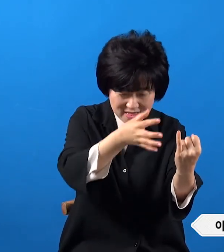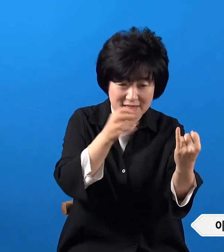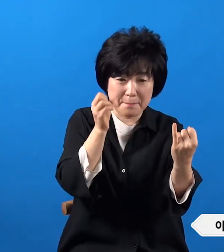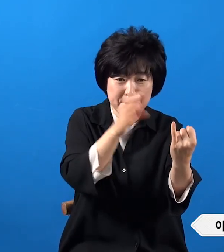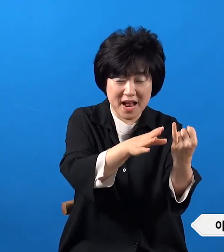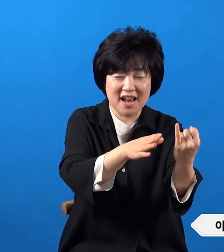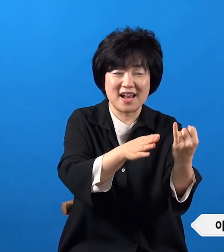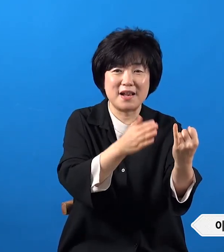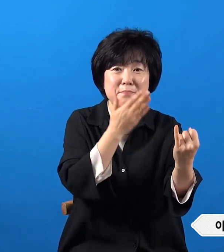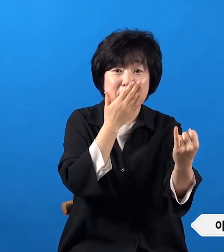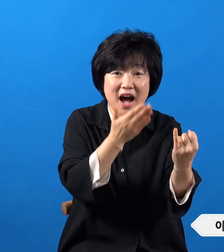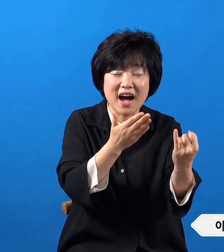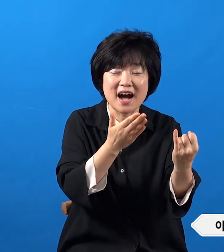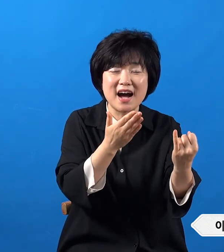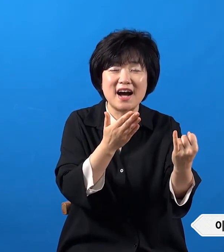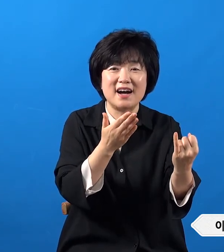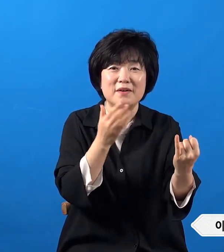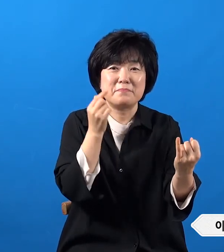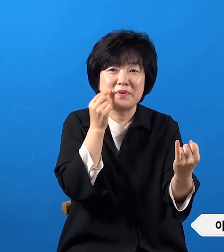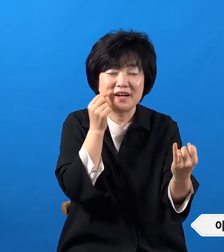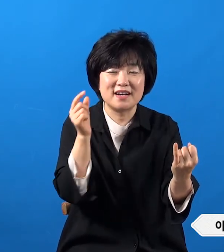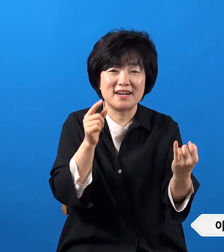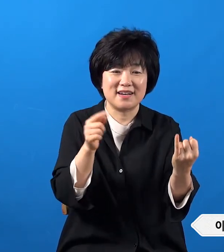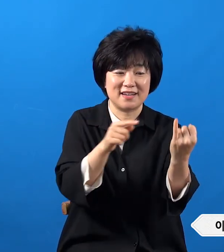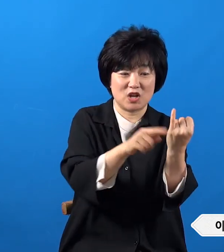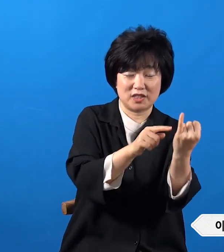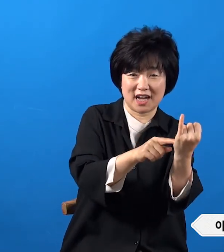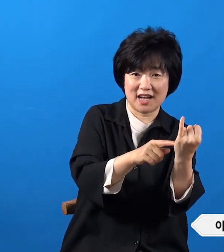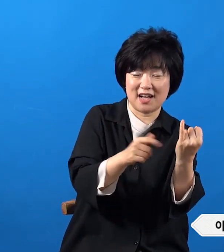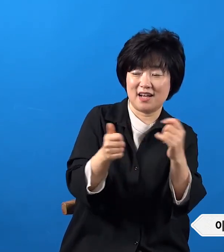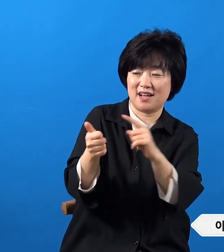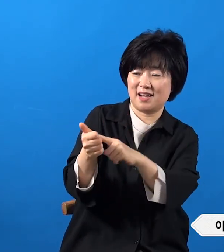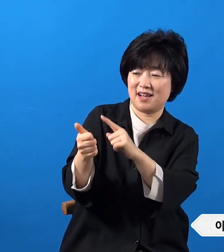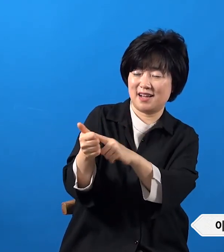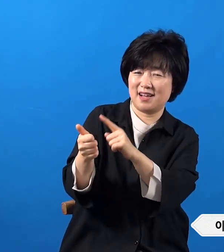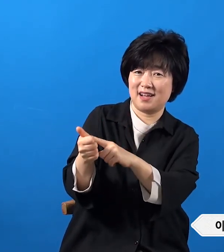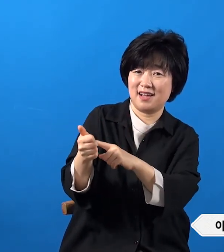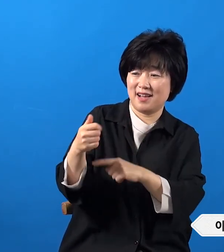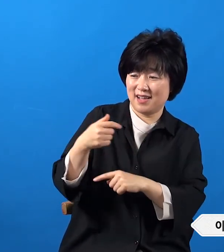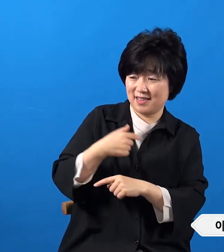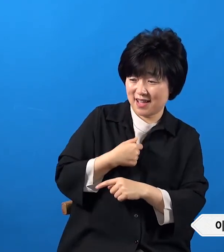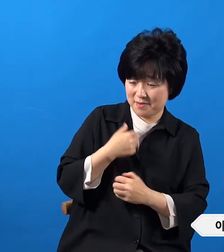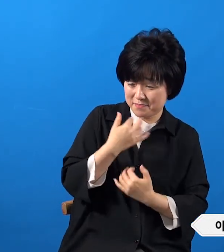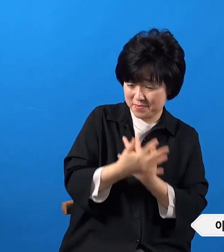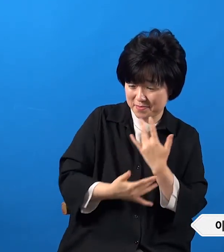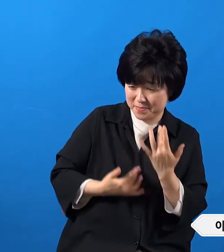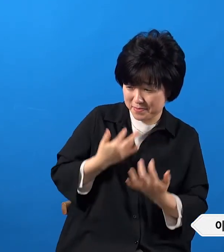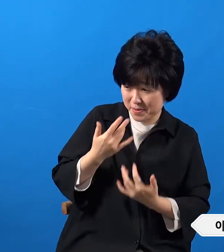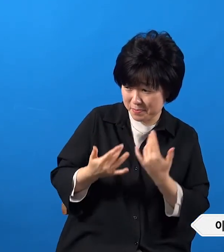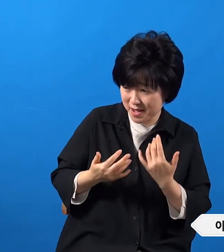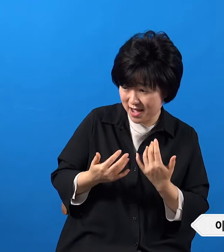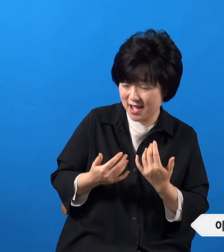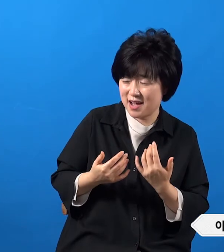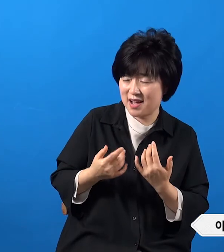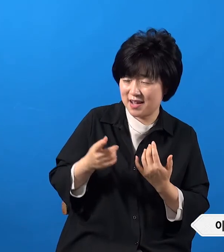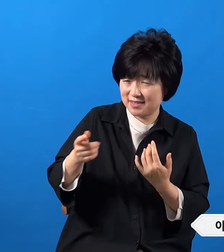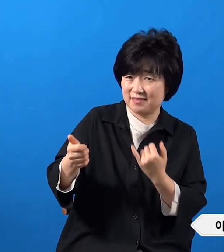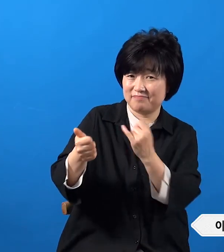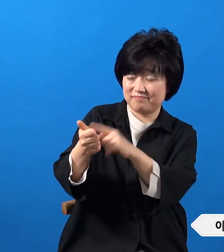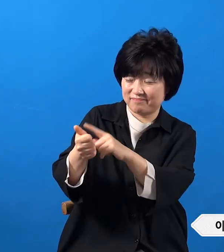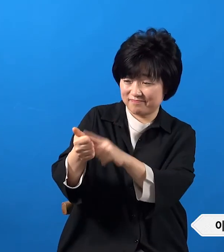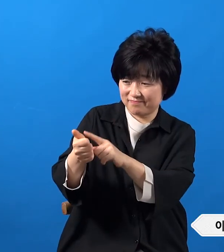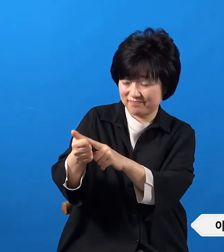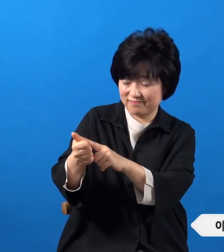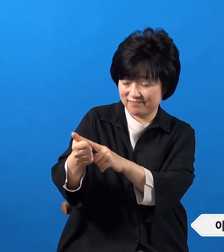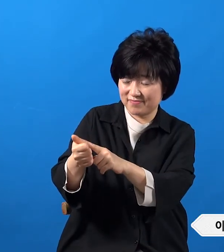것, 그리고 킴 푹이 자기의 폭탄을 투하했던 그를 끌어안고 함께